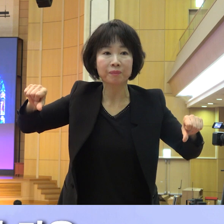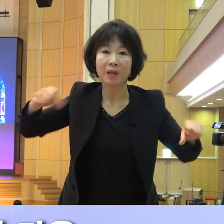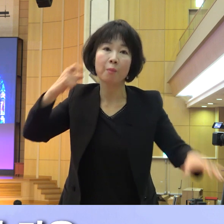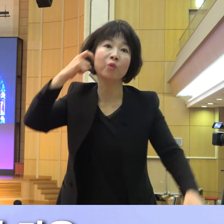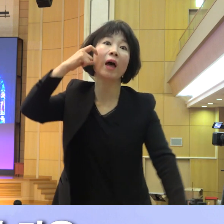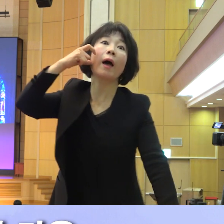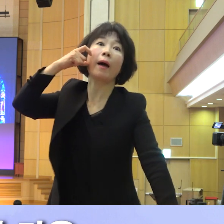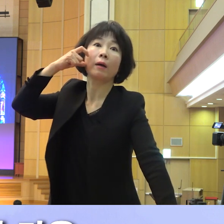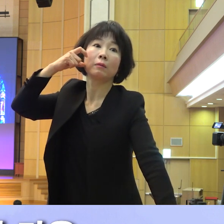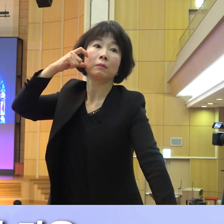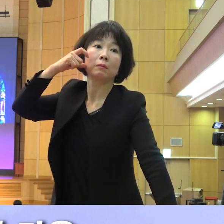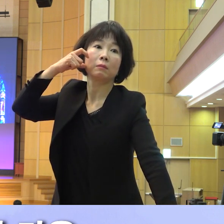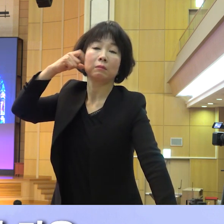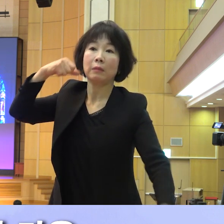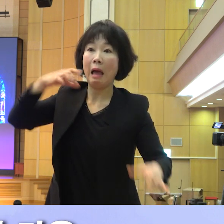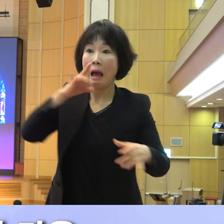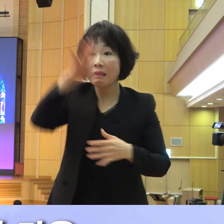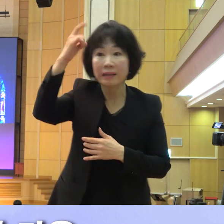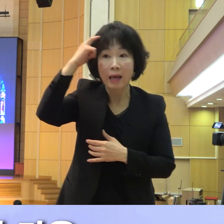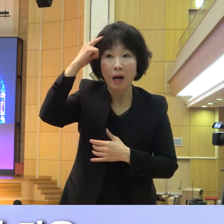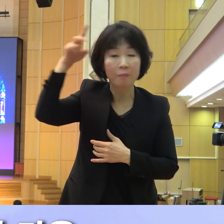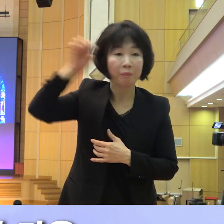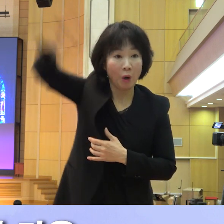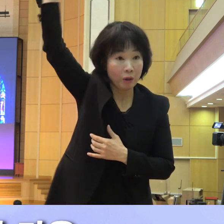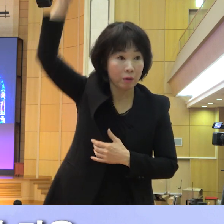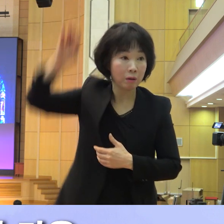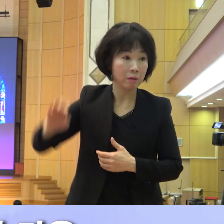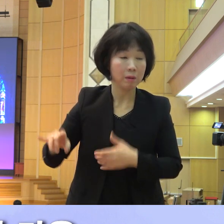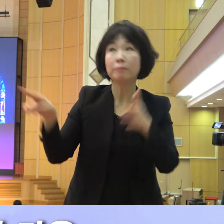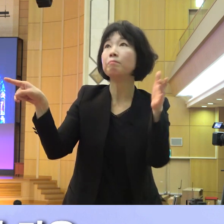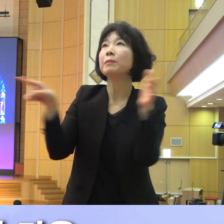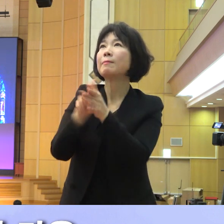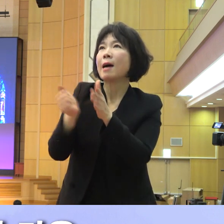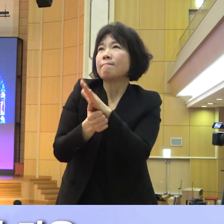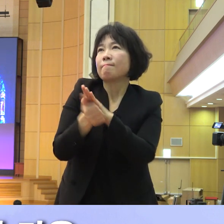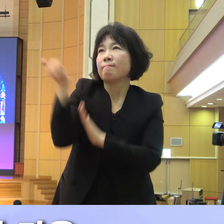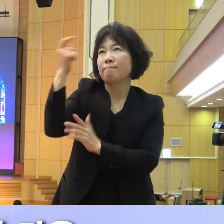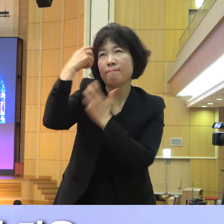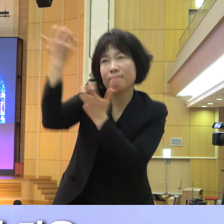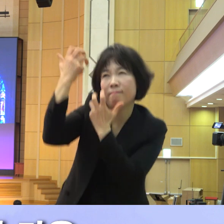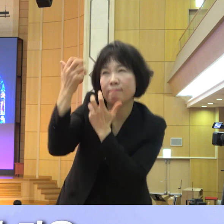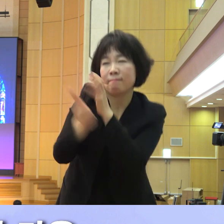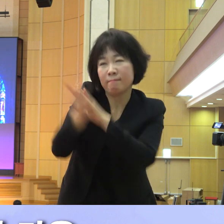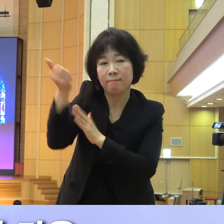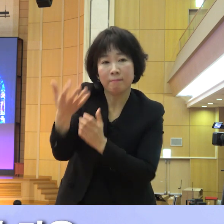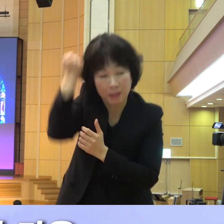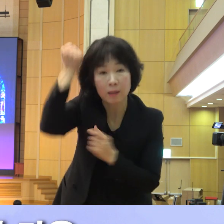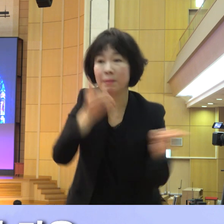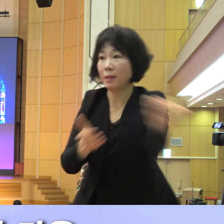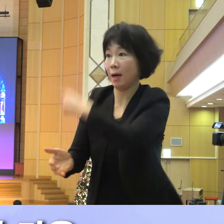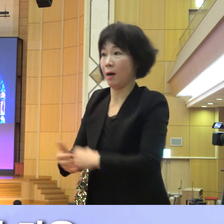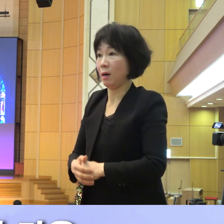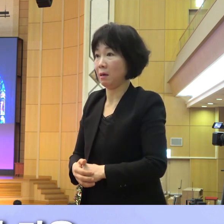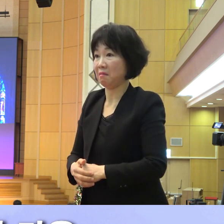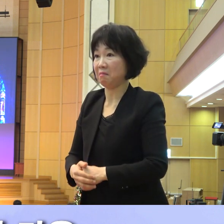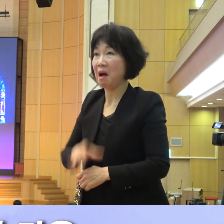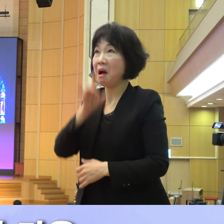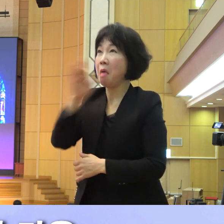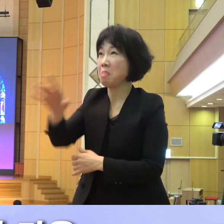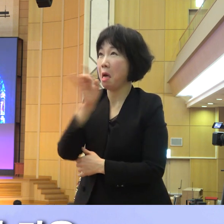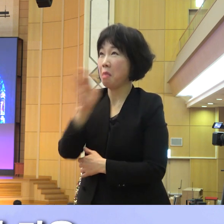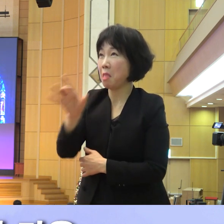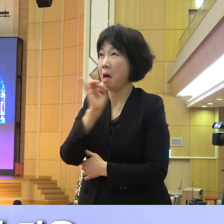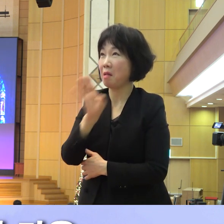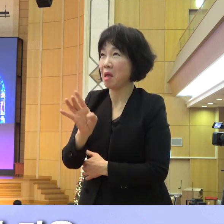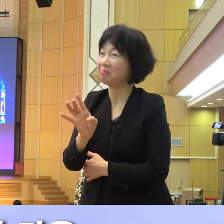인간적으로 안 된다고 생각하는 것이 아니라 믿음으로 소망하는 것입니다. 여러분, 주님 앞에는 안 되는 게